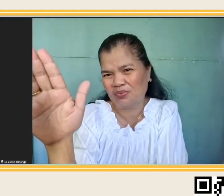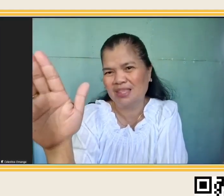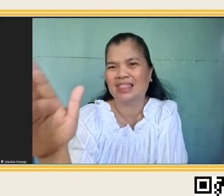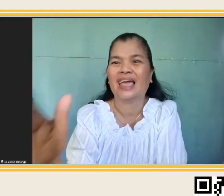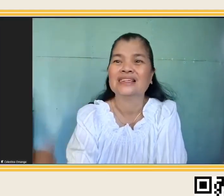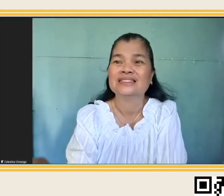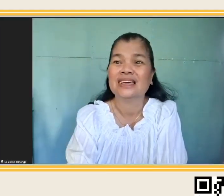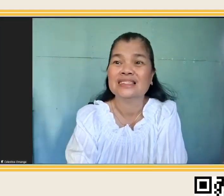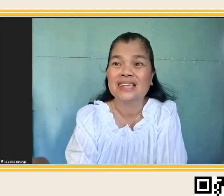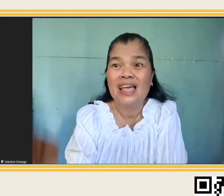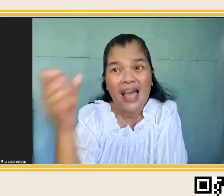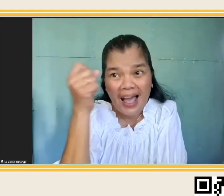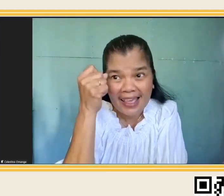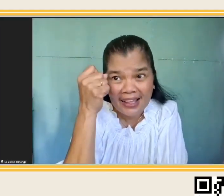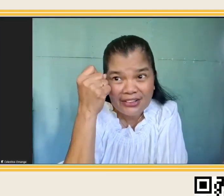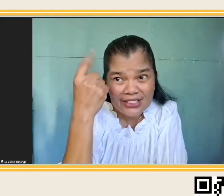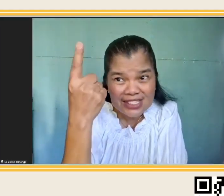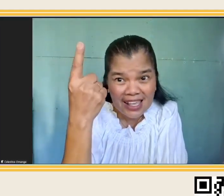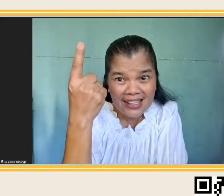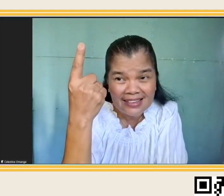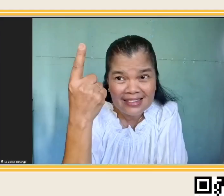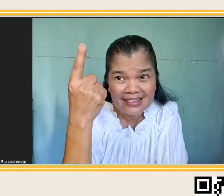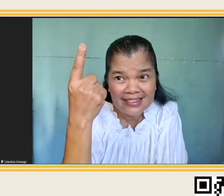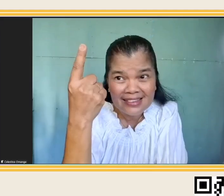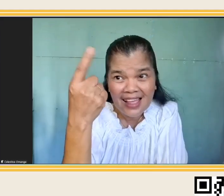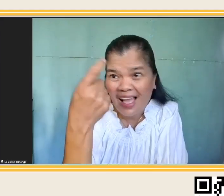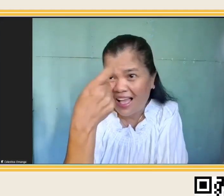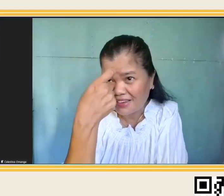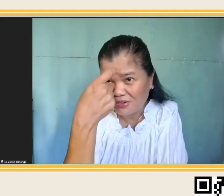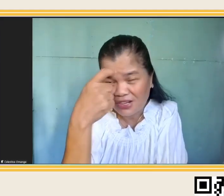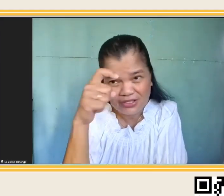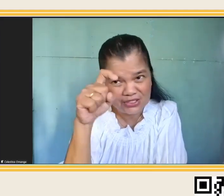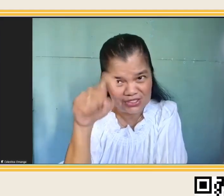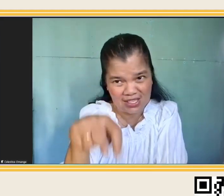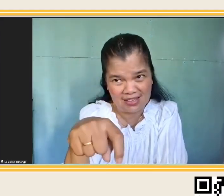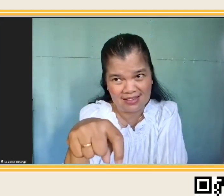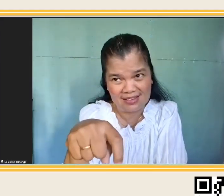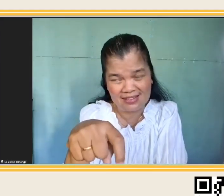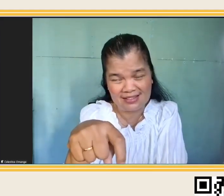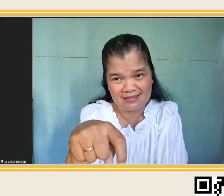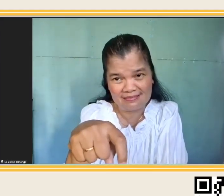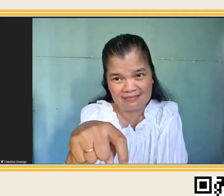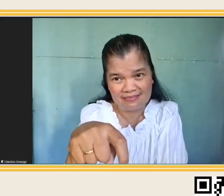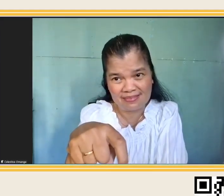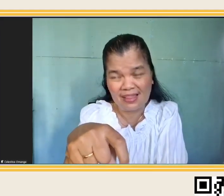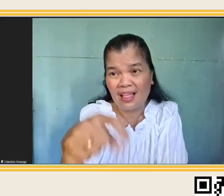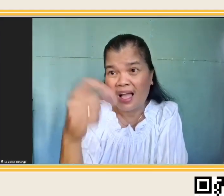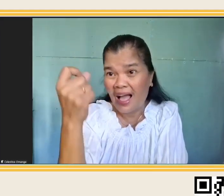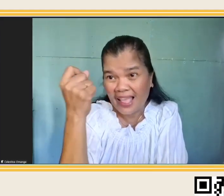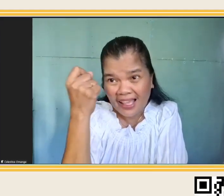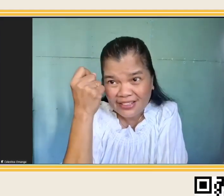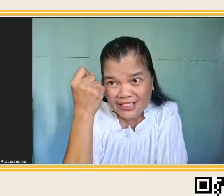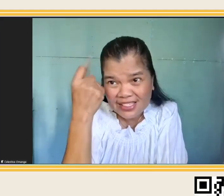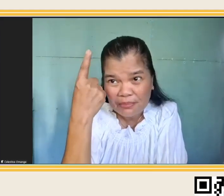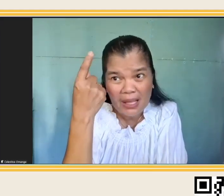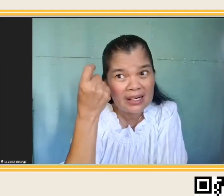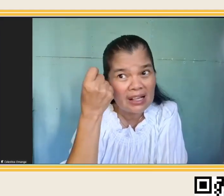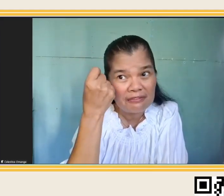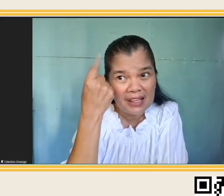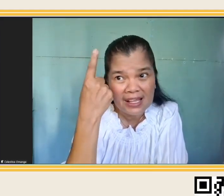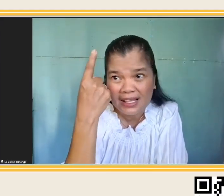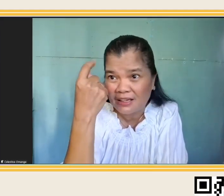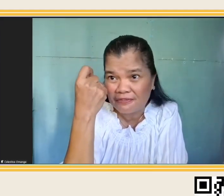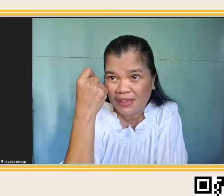know. Next is I understand. I don't understand. I understand.